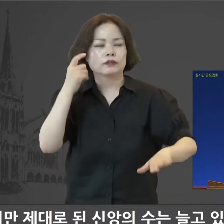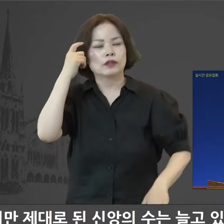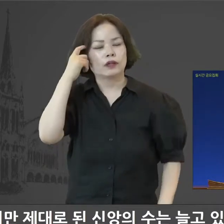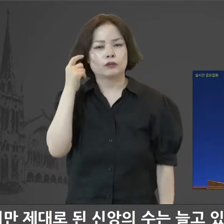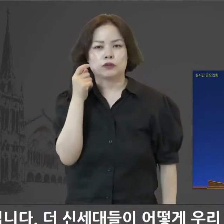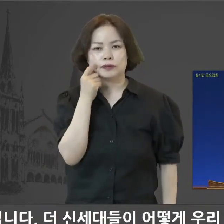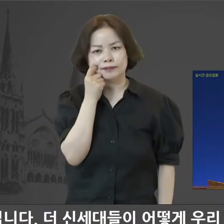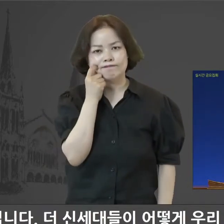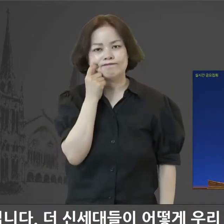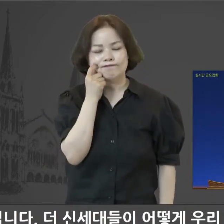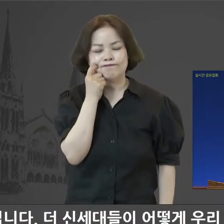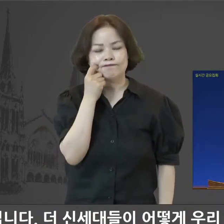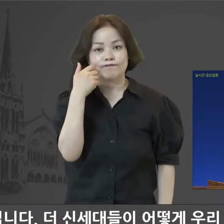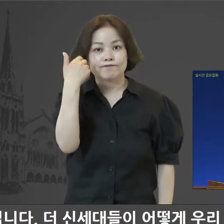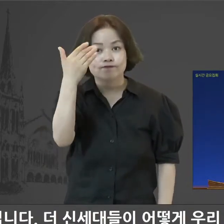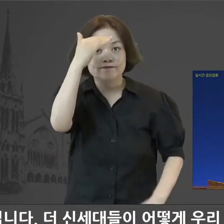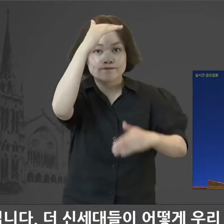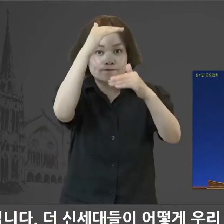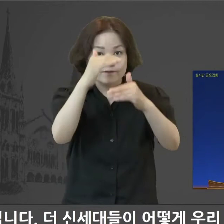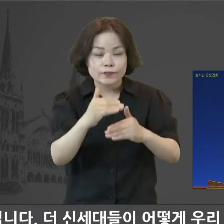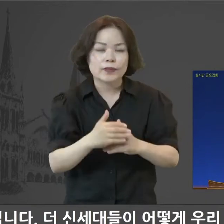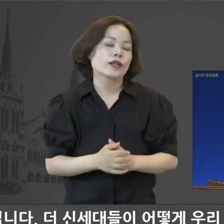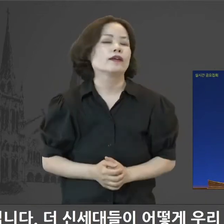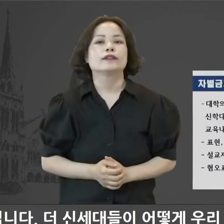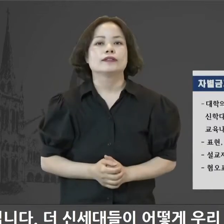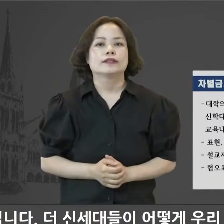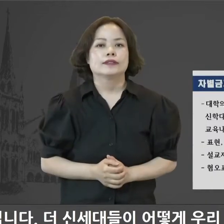없습니다. 그래서 다음 페이지 보여주세요.